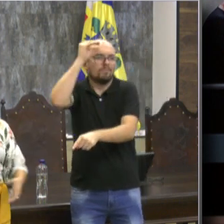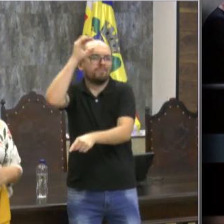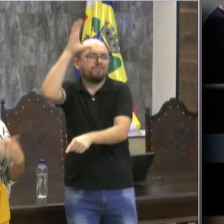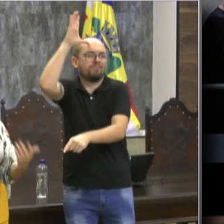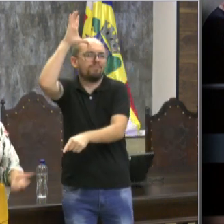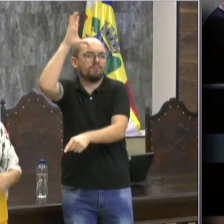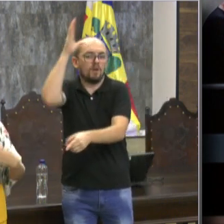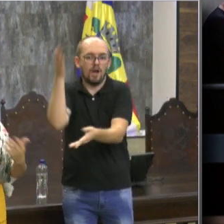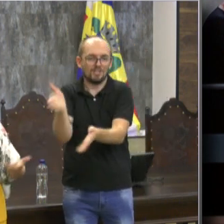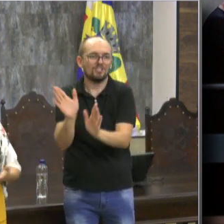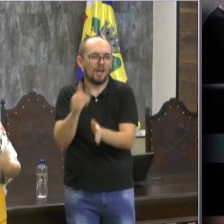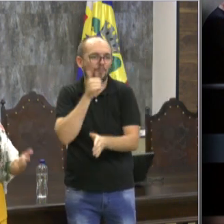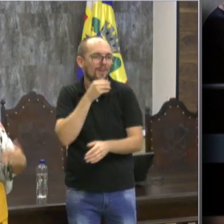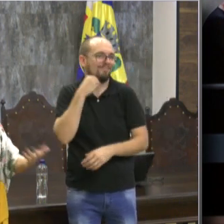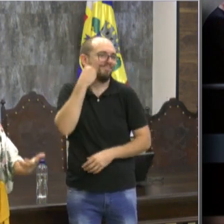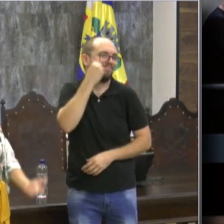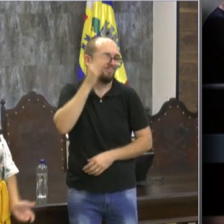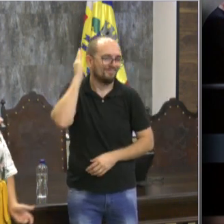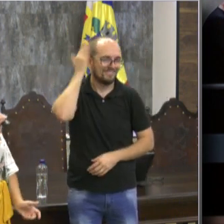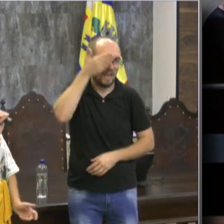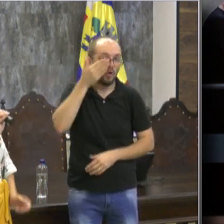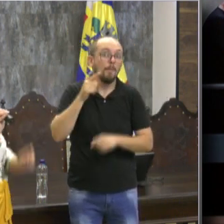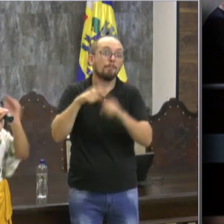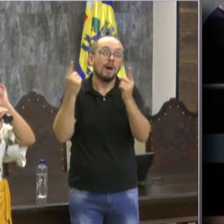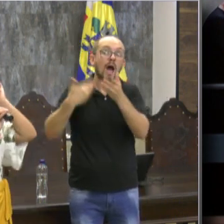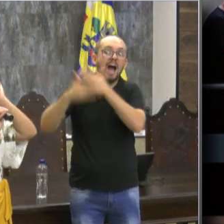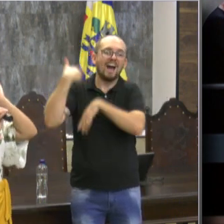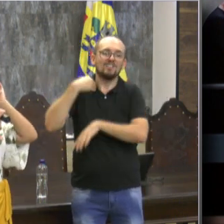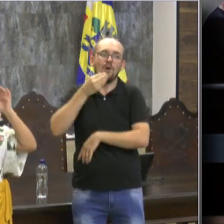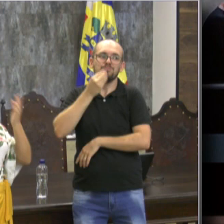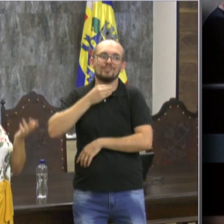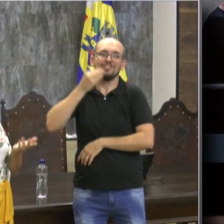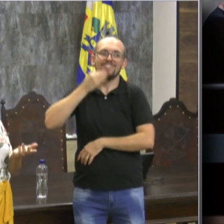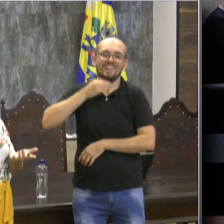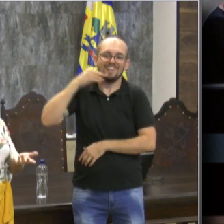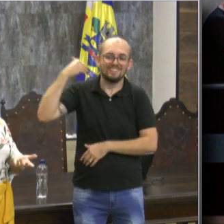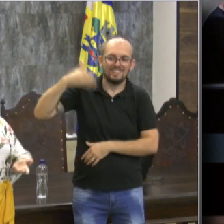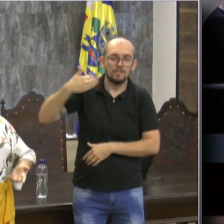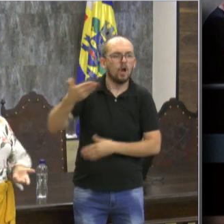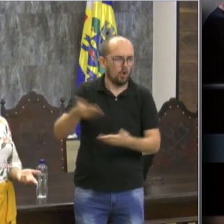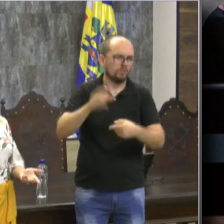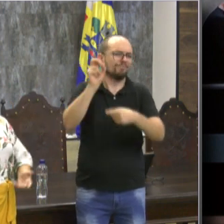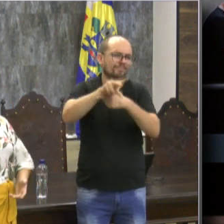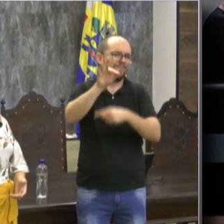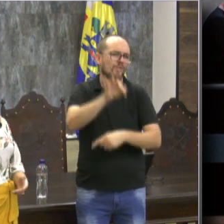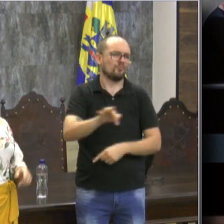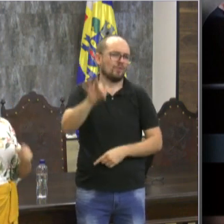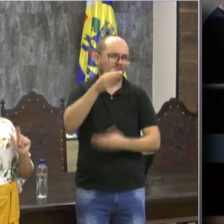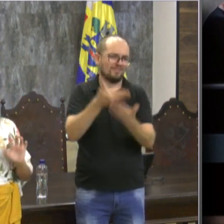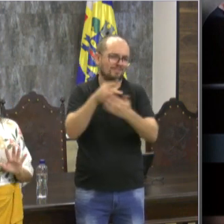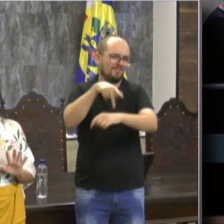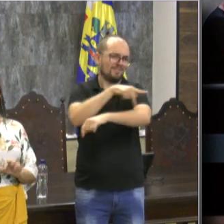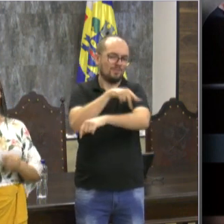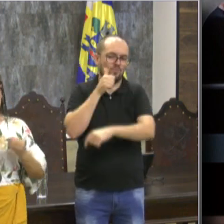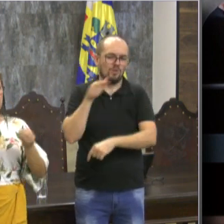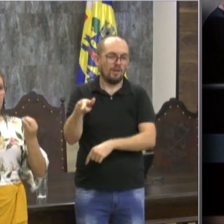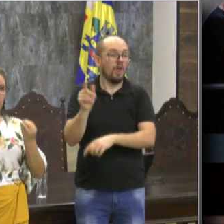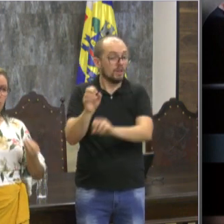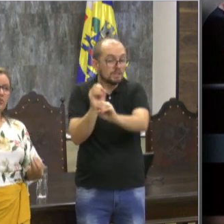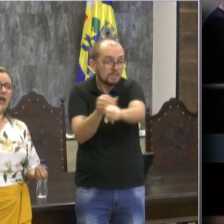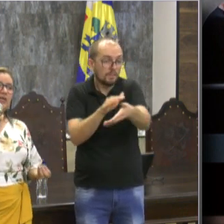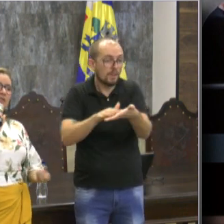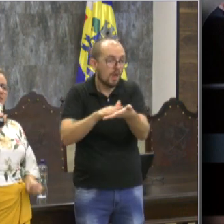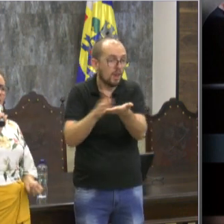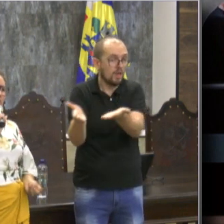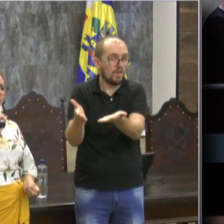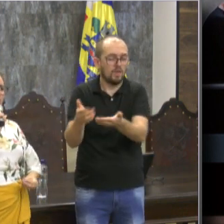né, uma série de outras buscas que a escola faz, né? E a Janine entrou na faculdade, está fazendo pedagogia e ensina Braille. A gente viu o vídeo